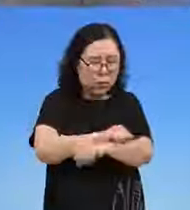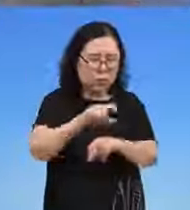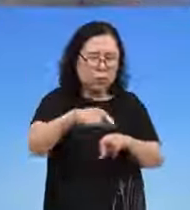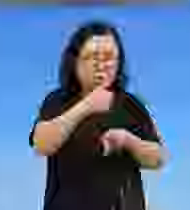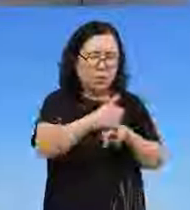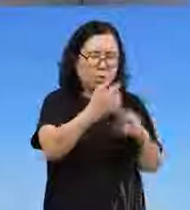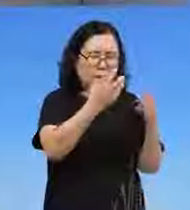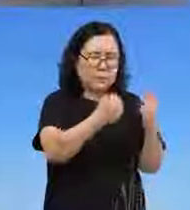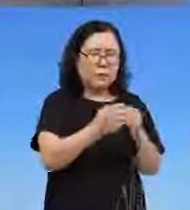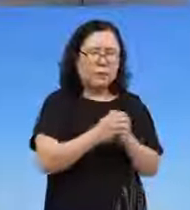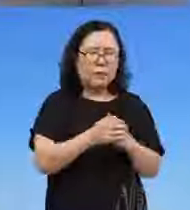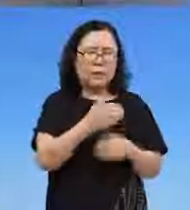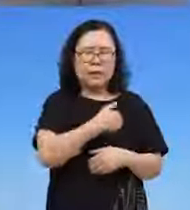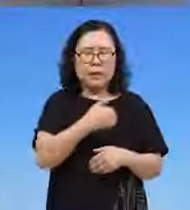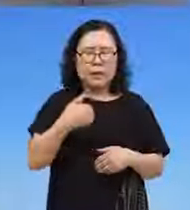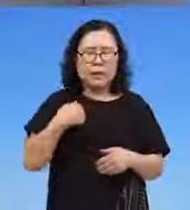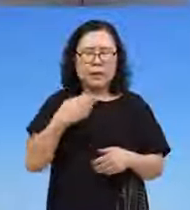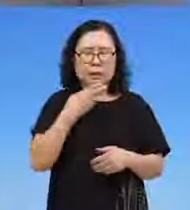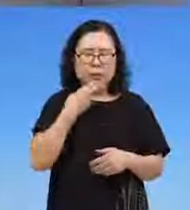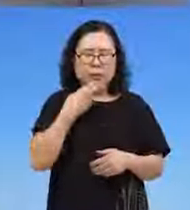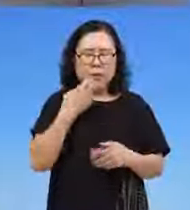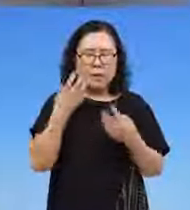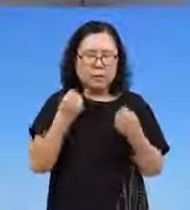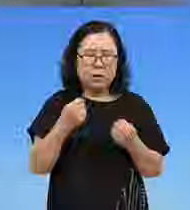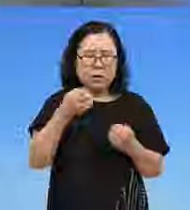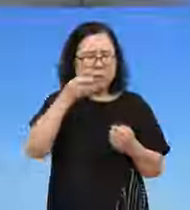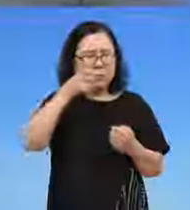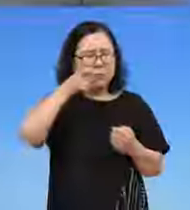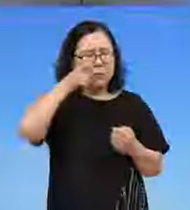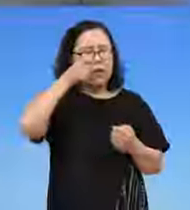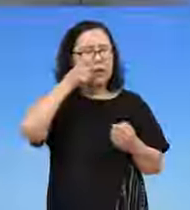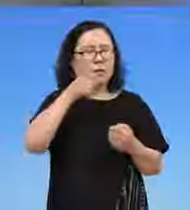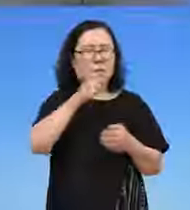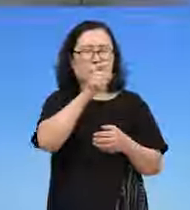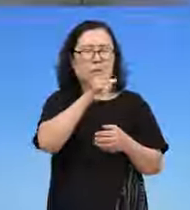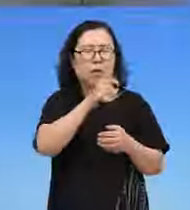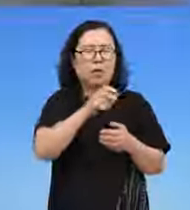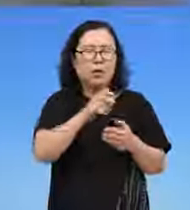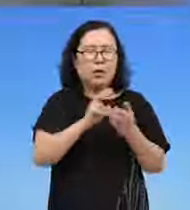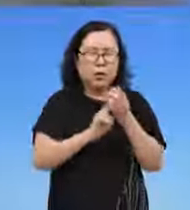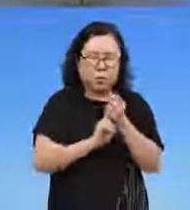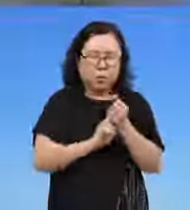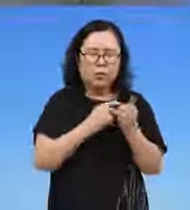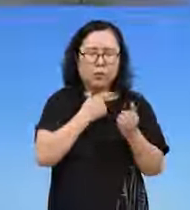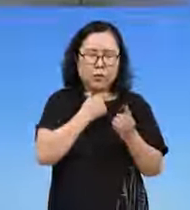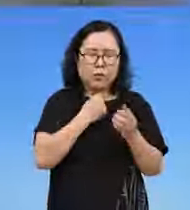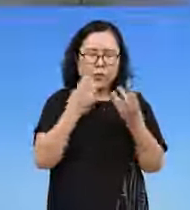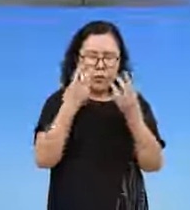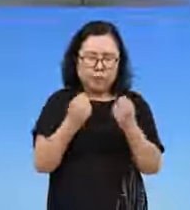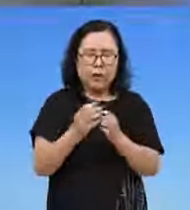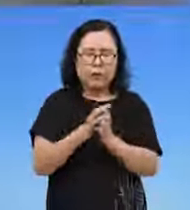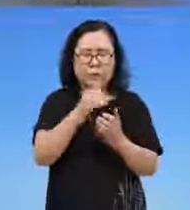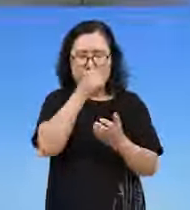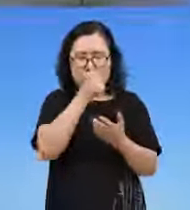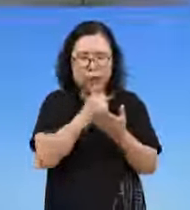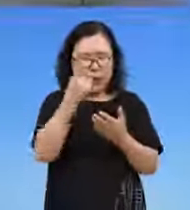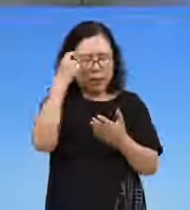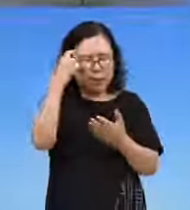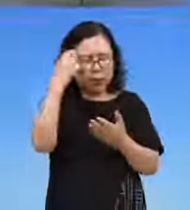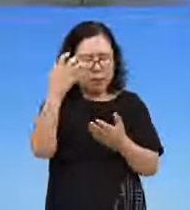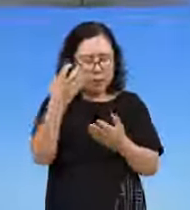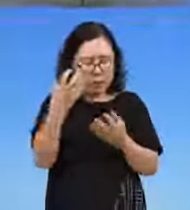솔로몬이 많습니다. 자신이 없는 것도 많고 들키고 싶지 않은 부끄러운 것들도 너무 많고